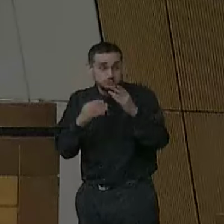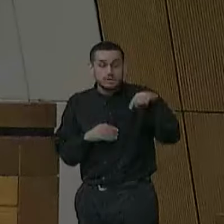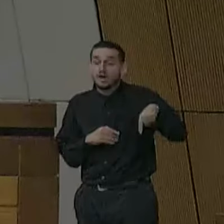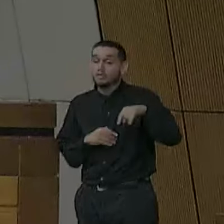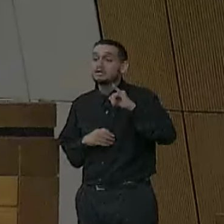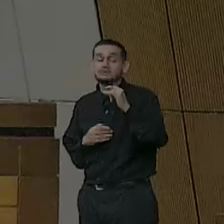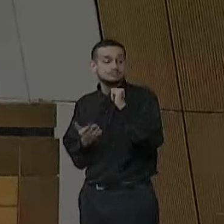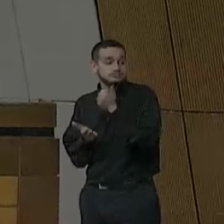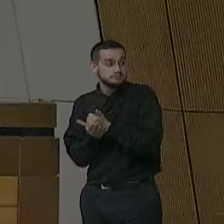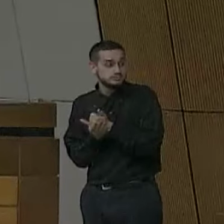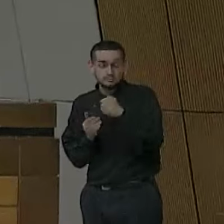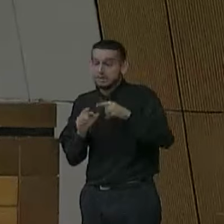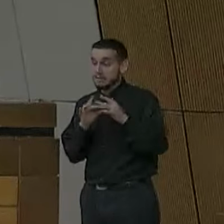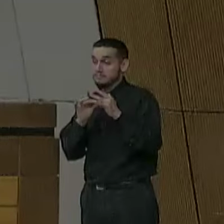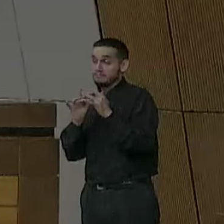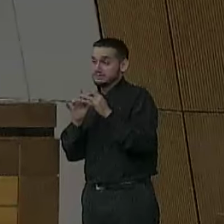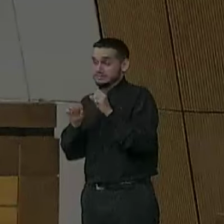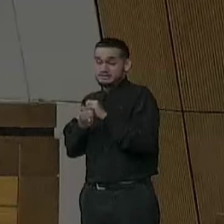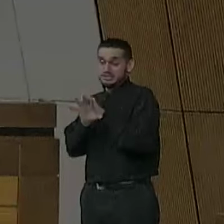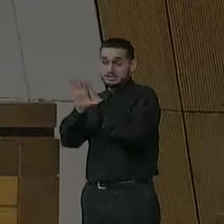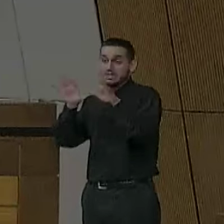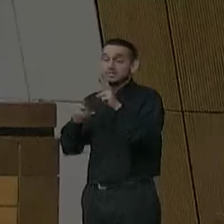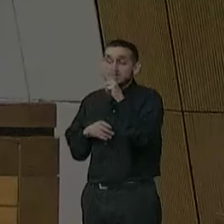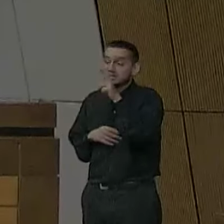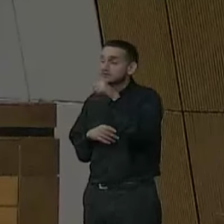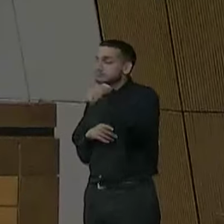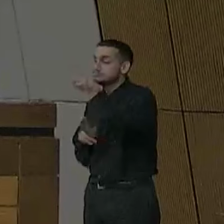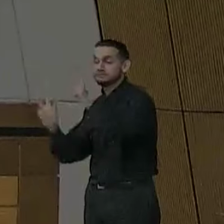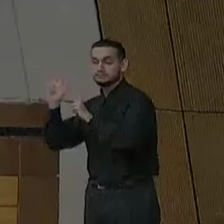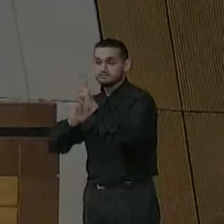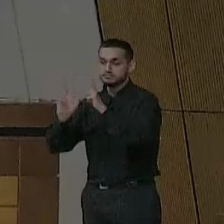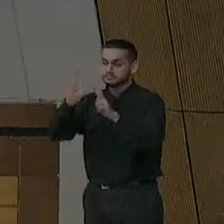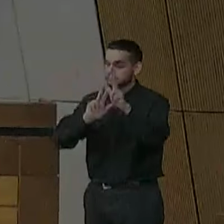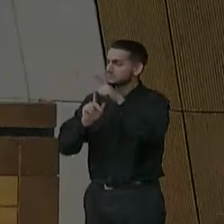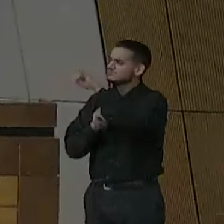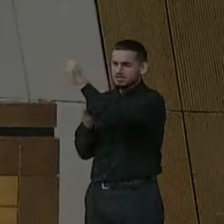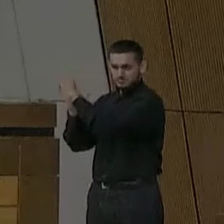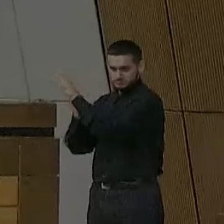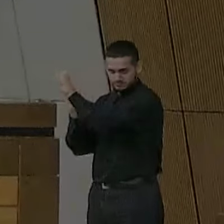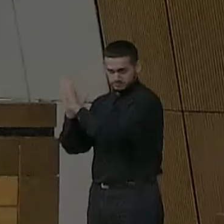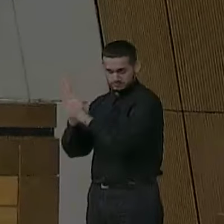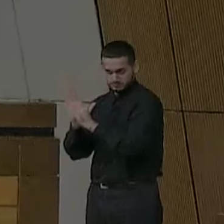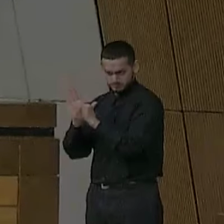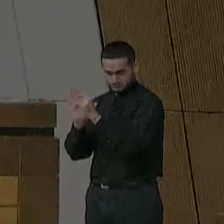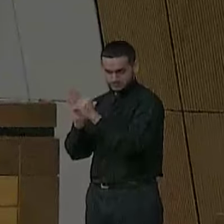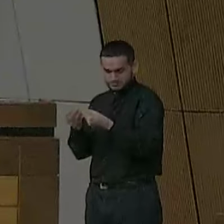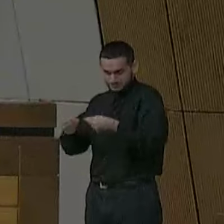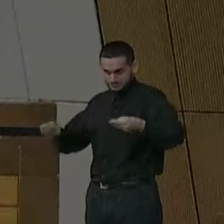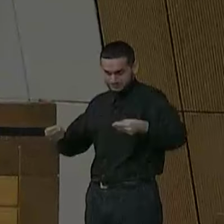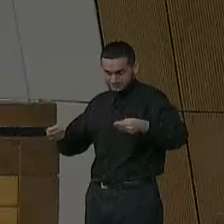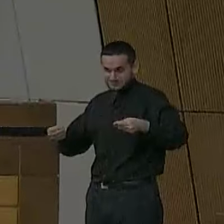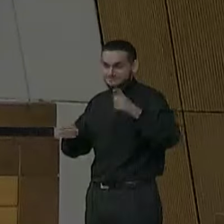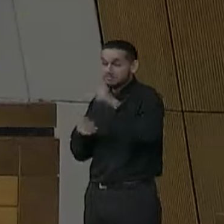sí es el momento así clave, porque queremos escucharles a todos los que se anotaron como para ser oradores